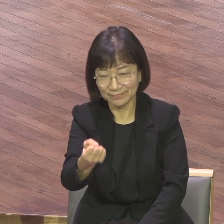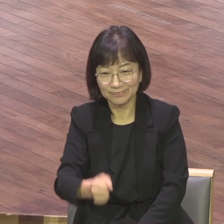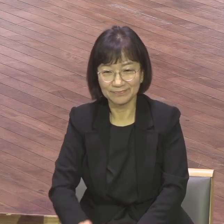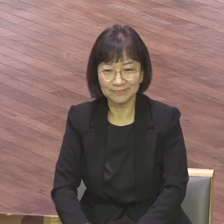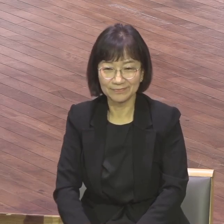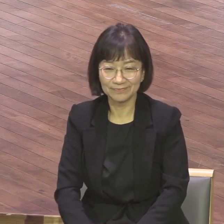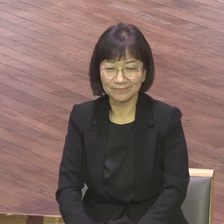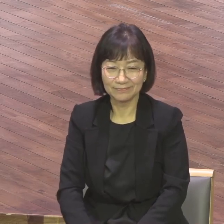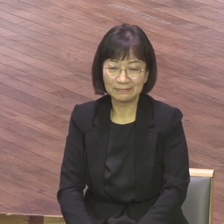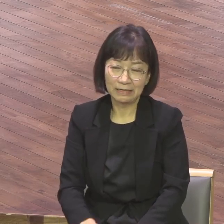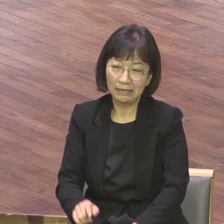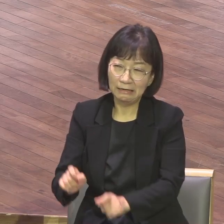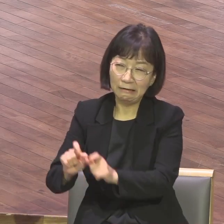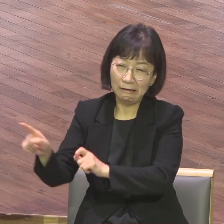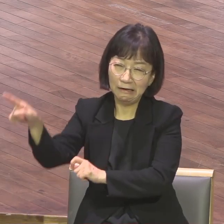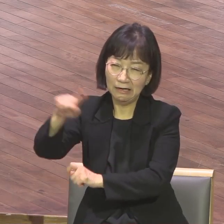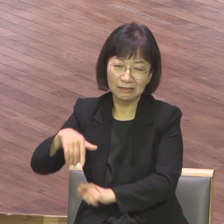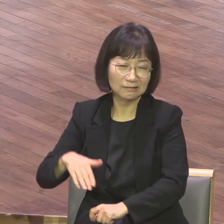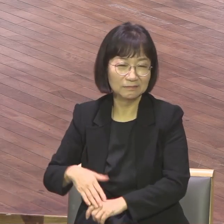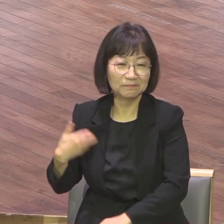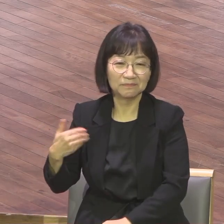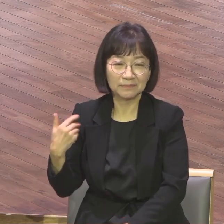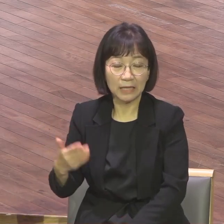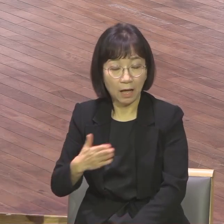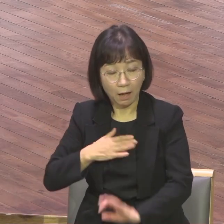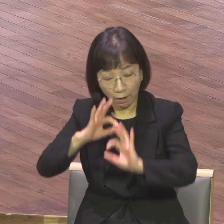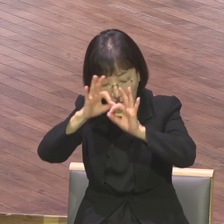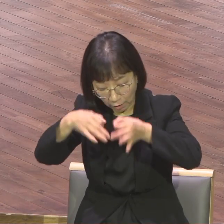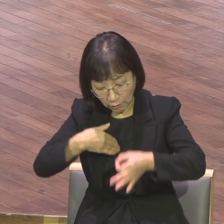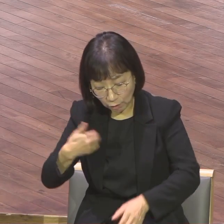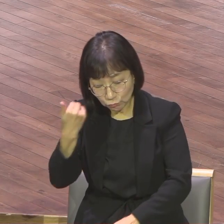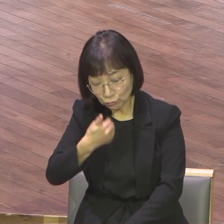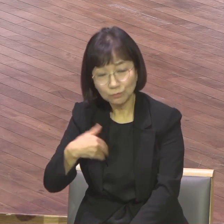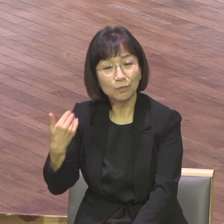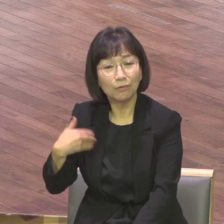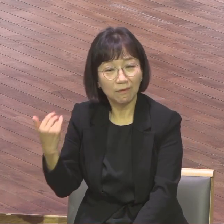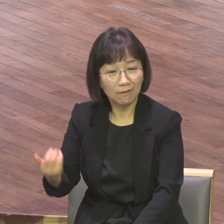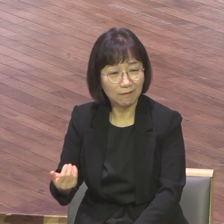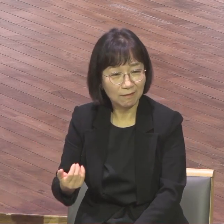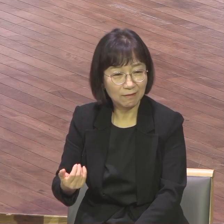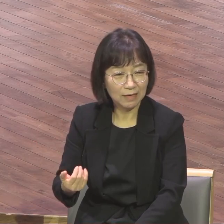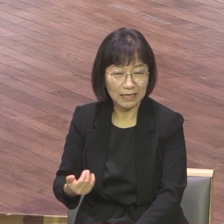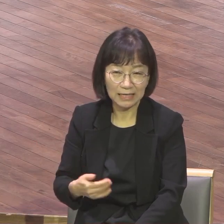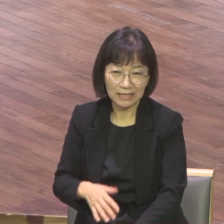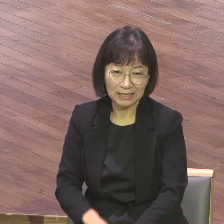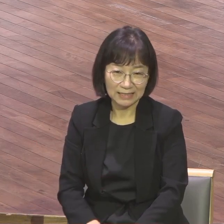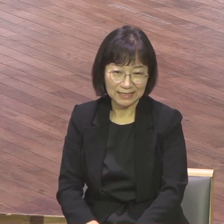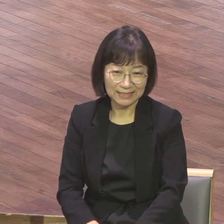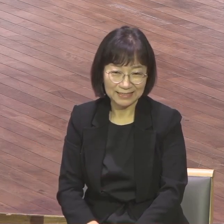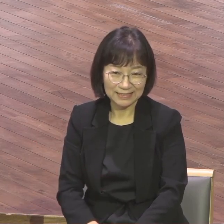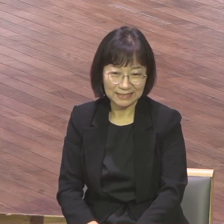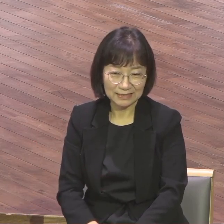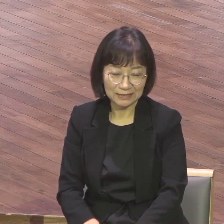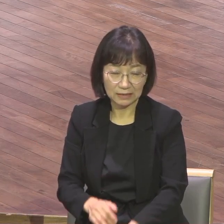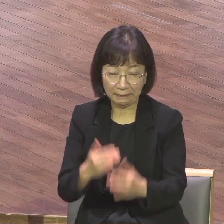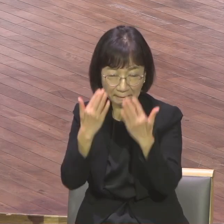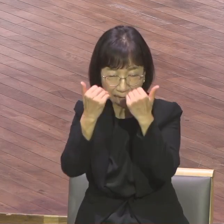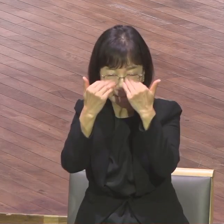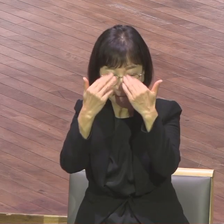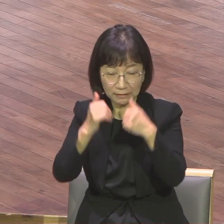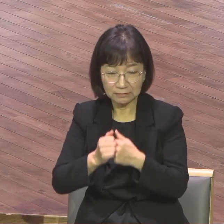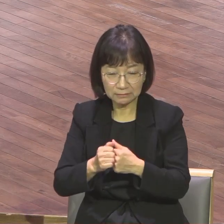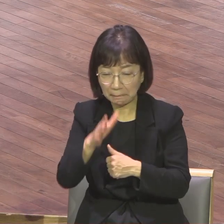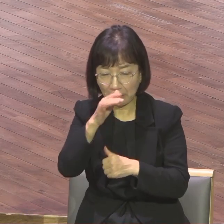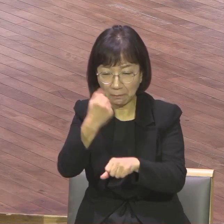잘 몰라요. 자기가 누군지를 몰라요. 사단의 괴락이에요. 사단의